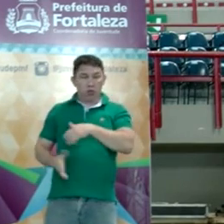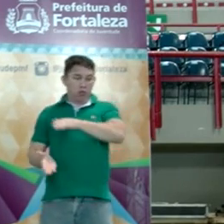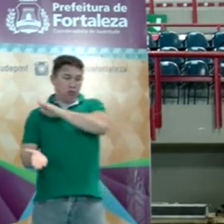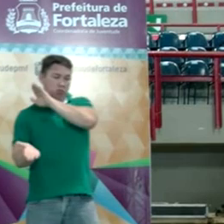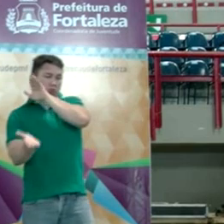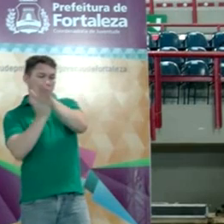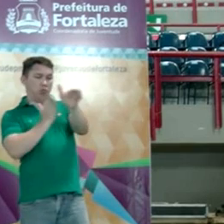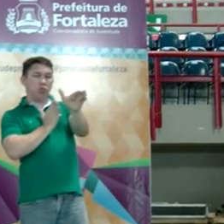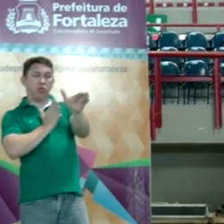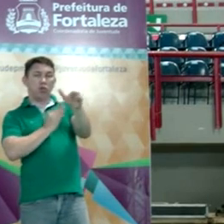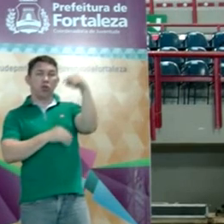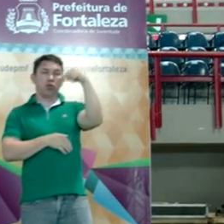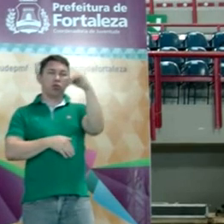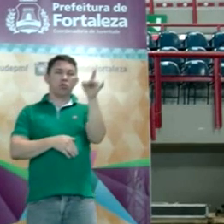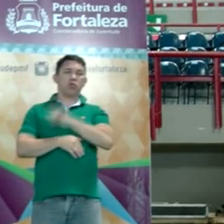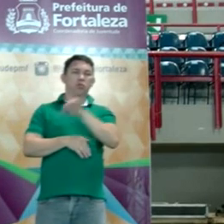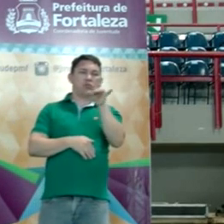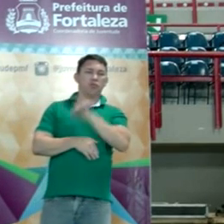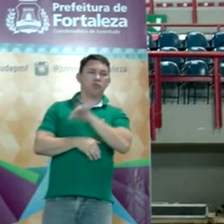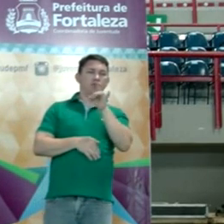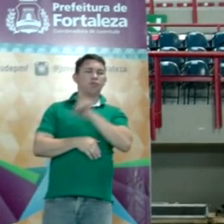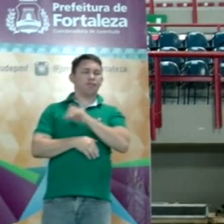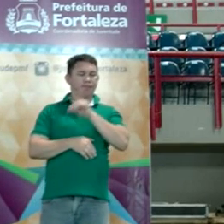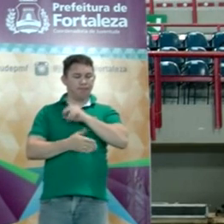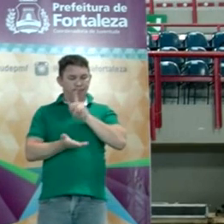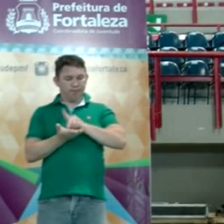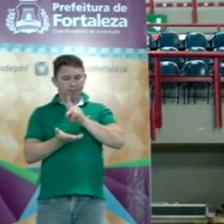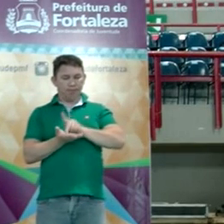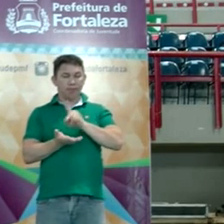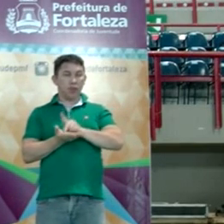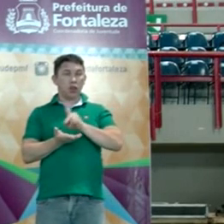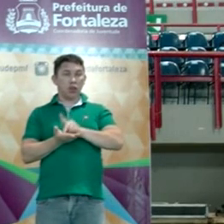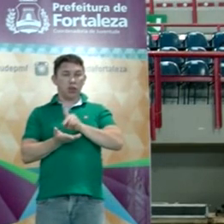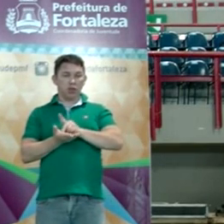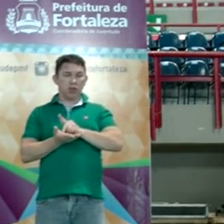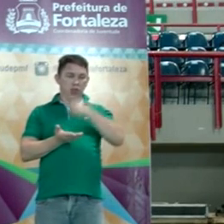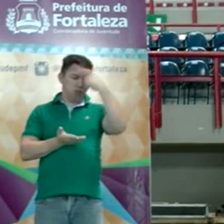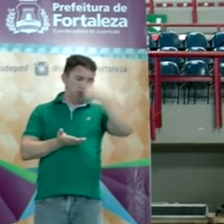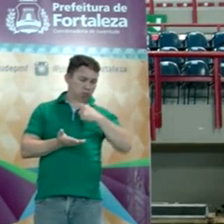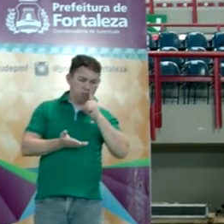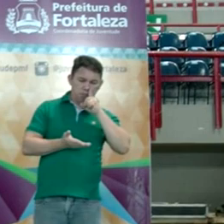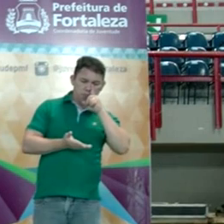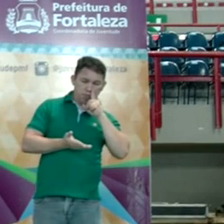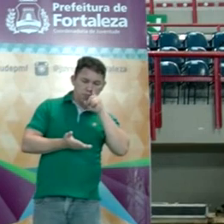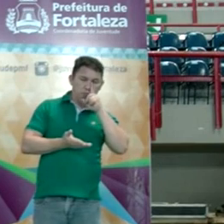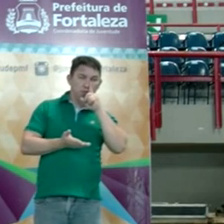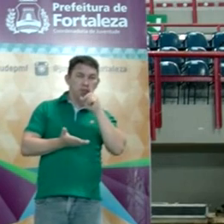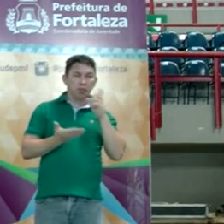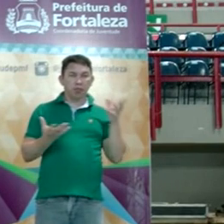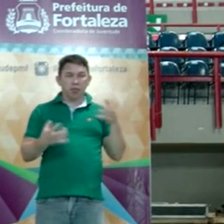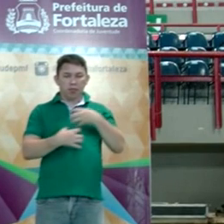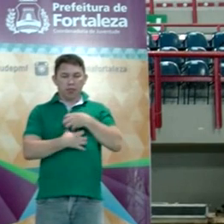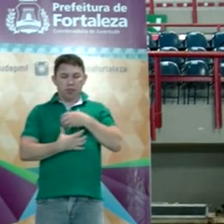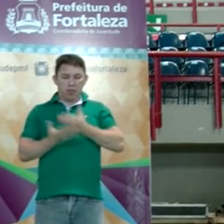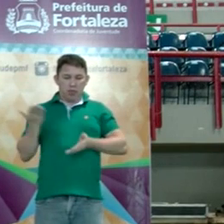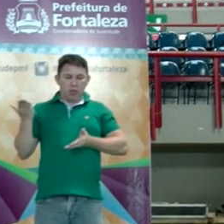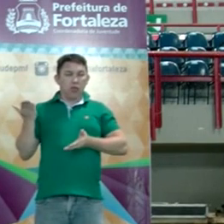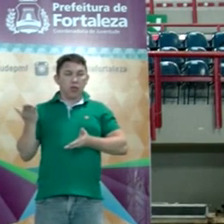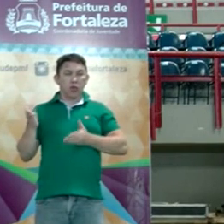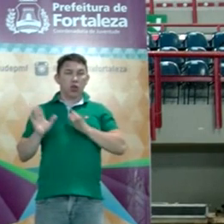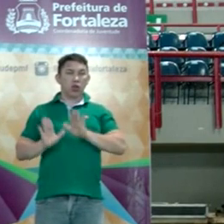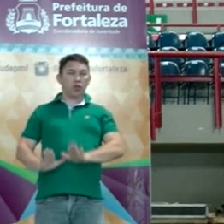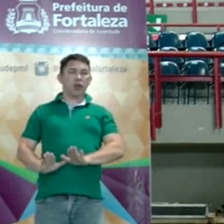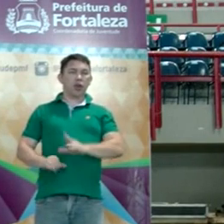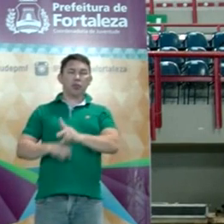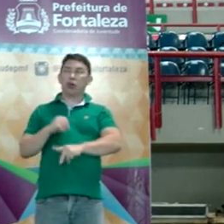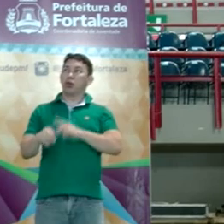seu país por temores concretos para com a sua vida. Ou seja, ele teme perder a vida se